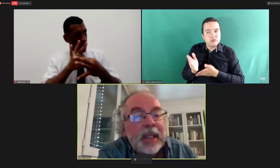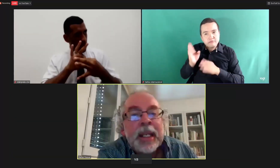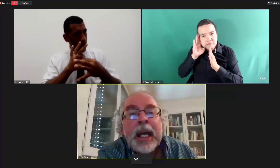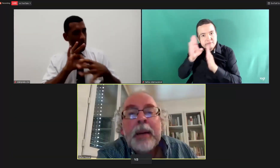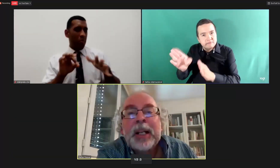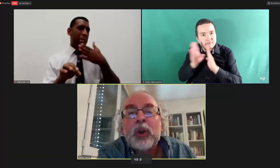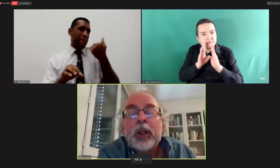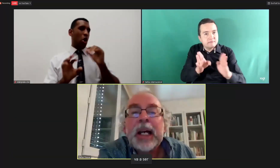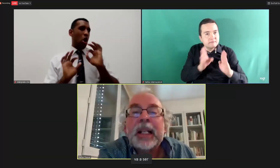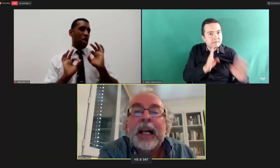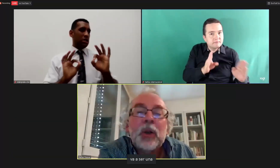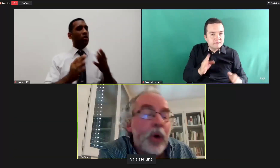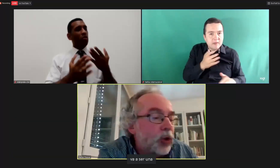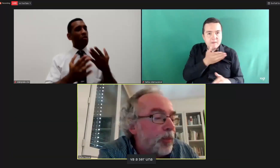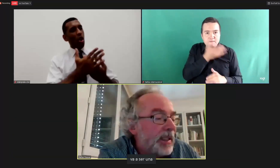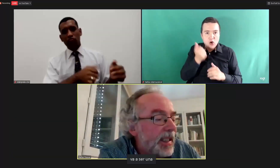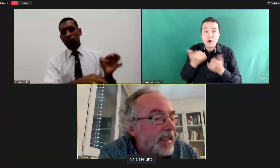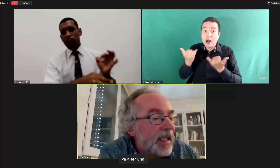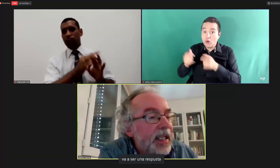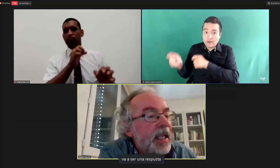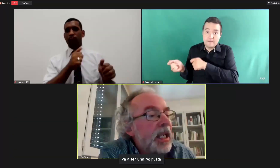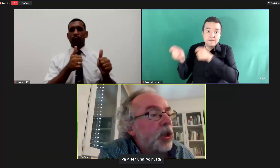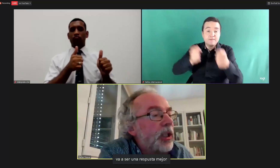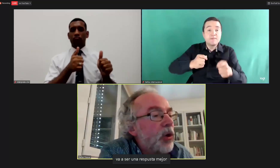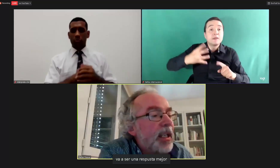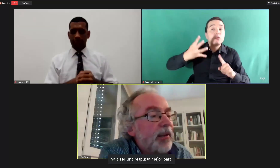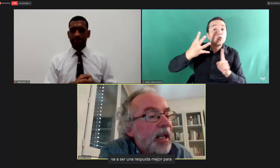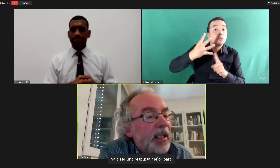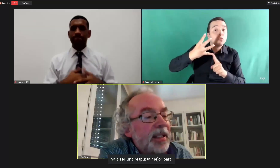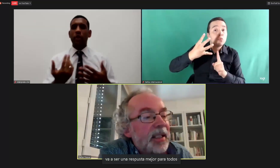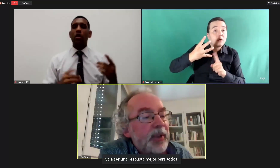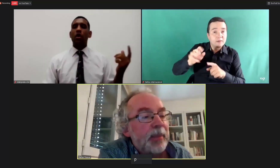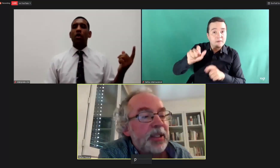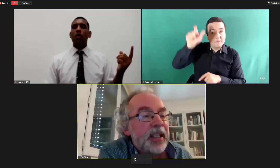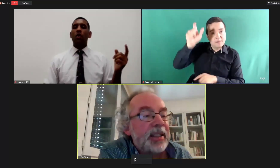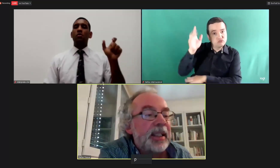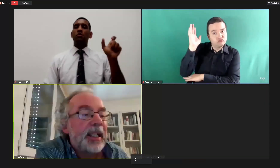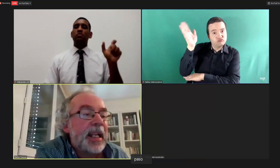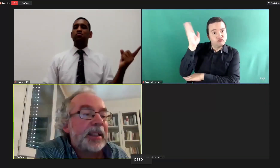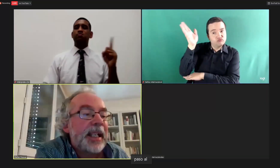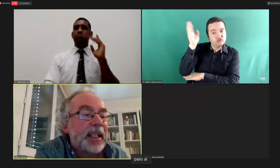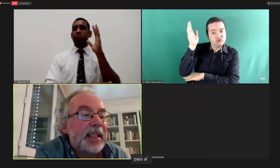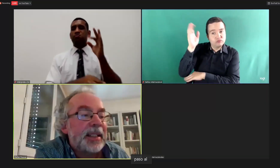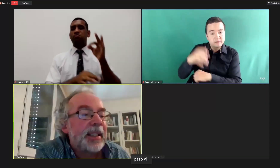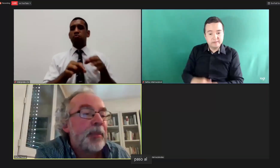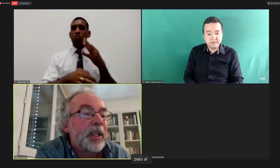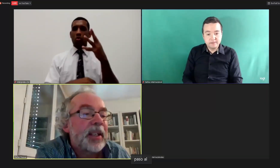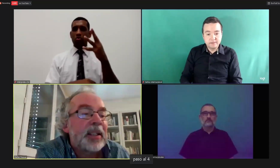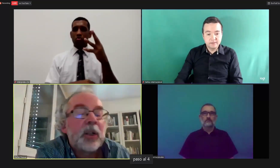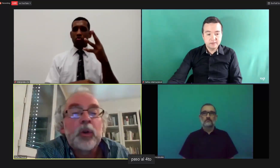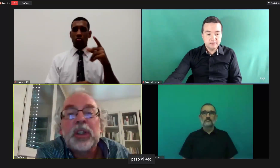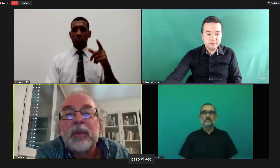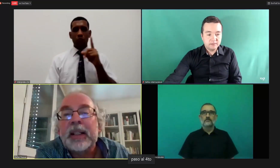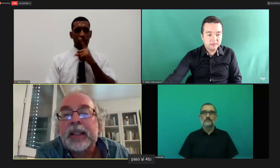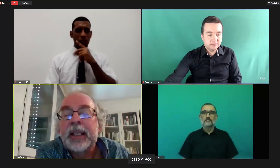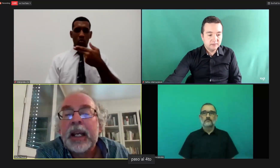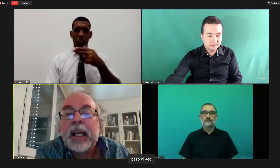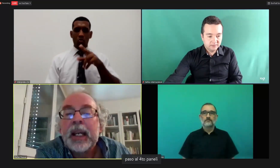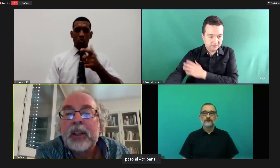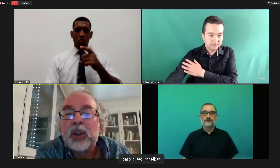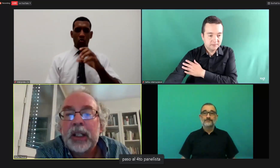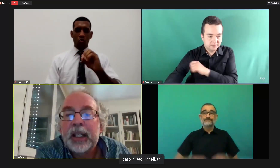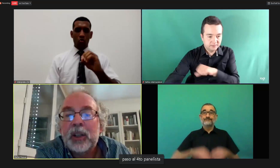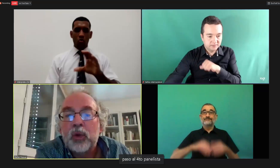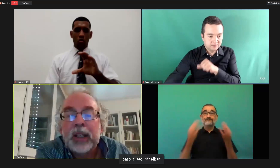eso. Paso ahora al cuarto panelista. Rodrigo Carvajal es el vicepresidente de la Red de Empresas